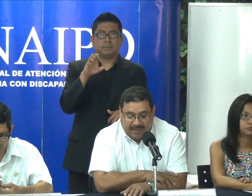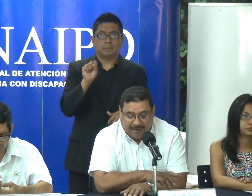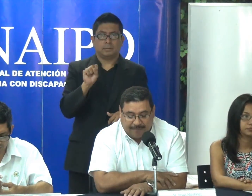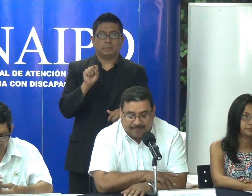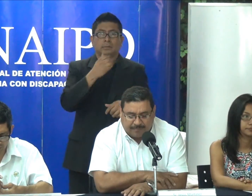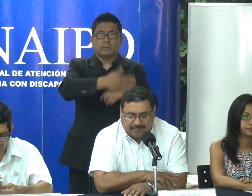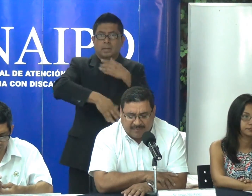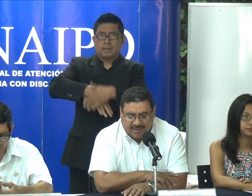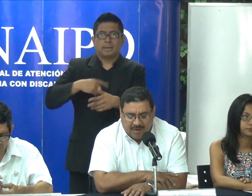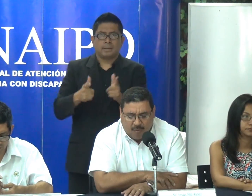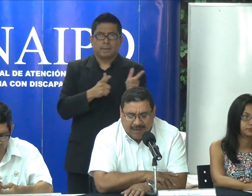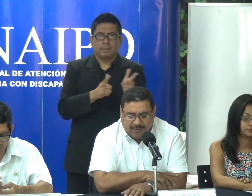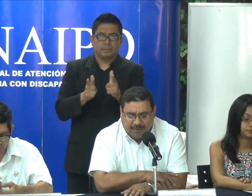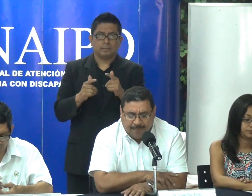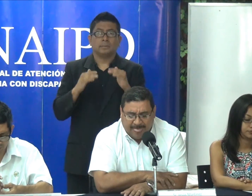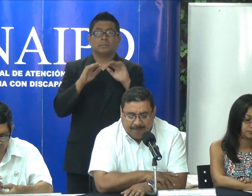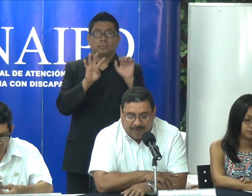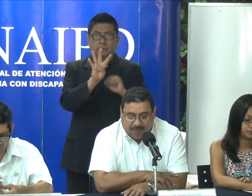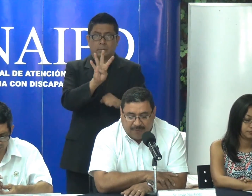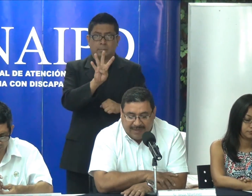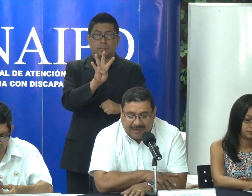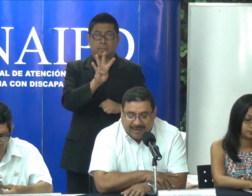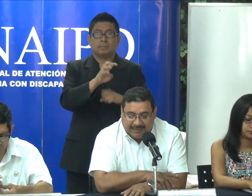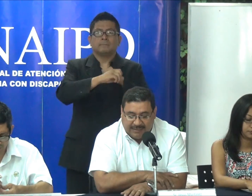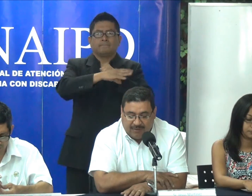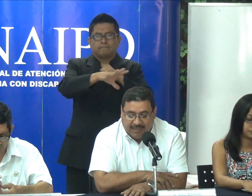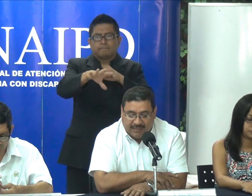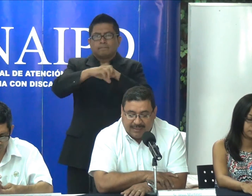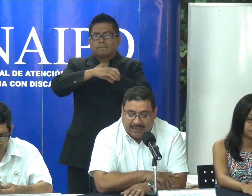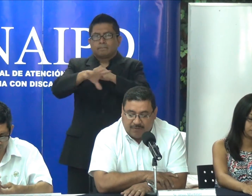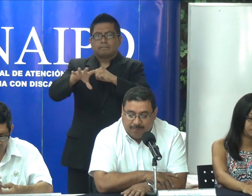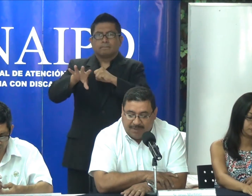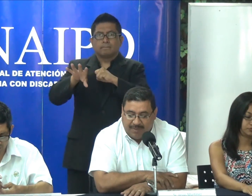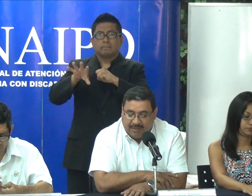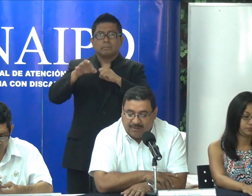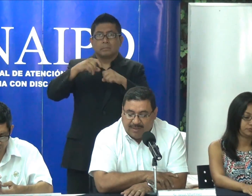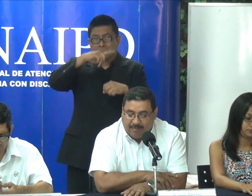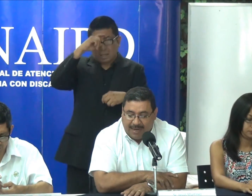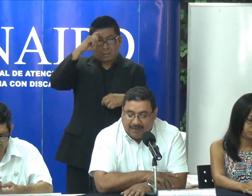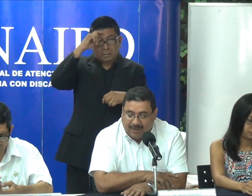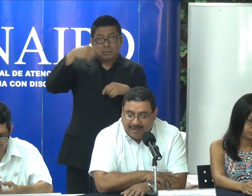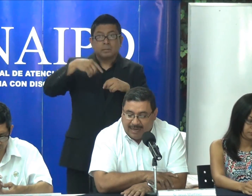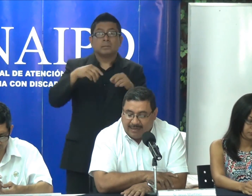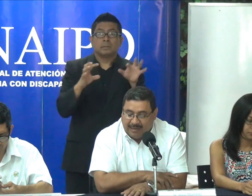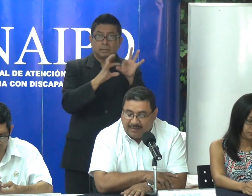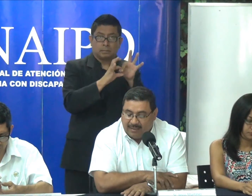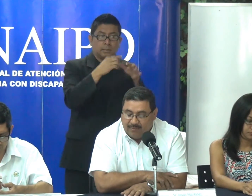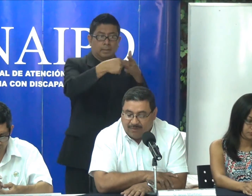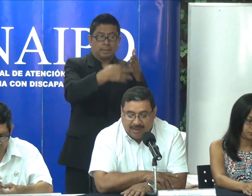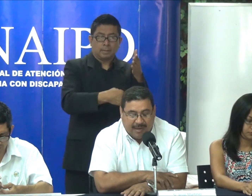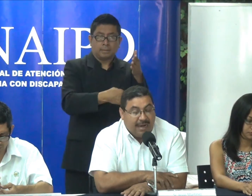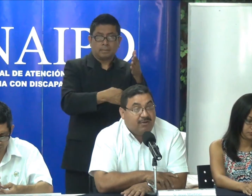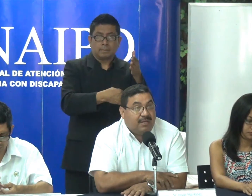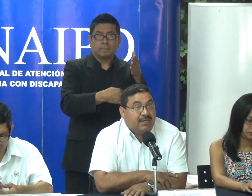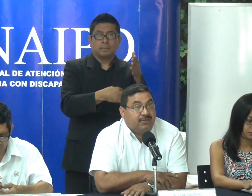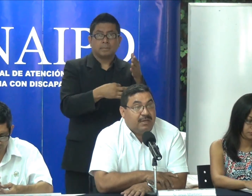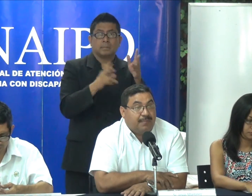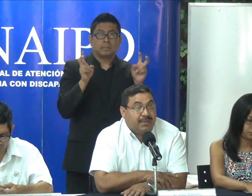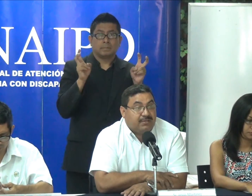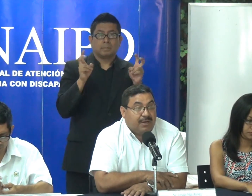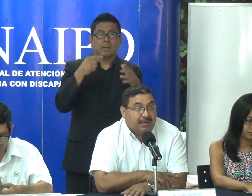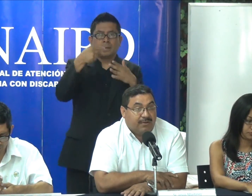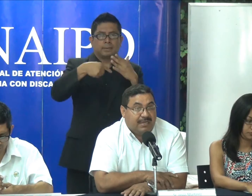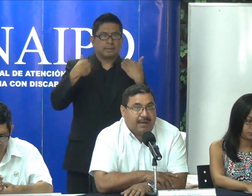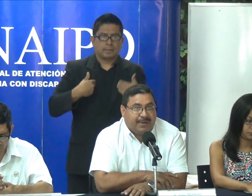Aliciados de Guerra. 4. Promover acciones en cumplimiento del marco legal relativo a los derechos